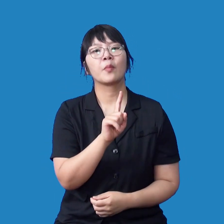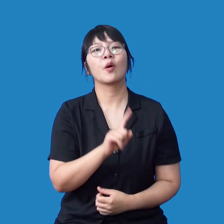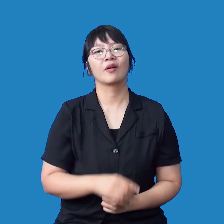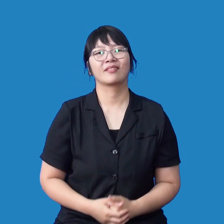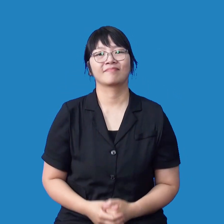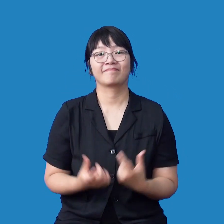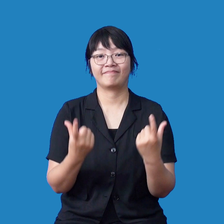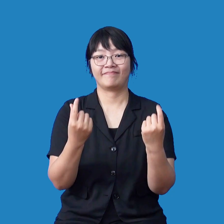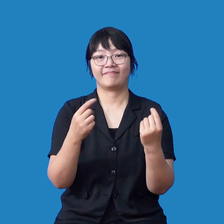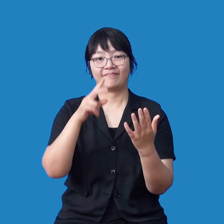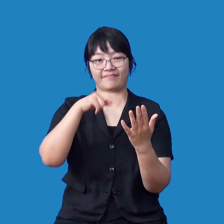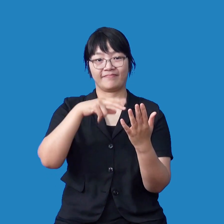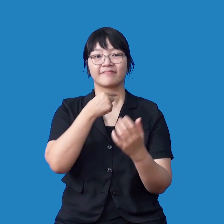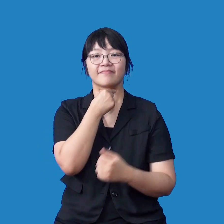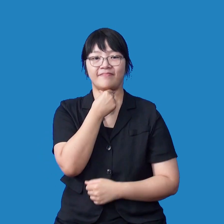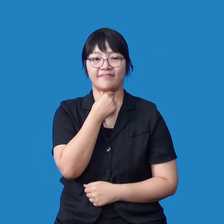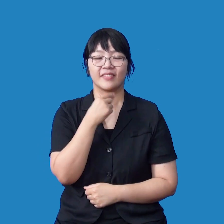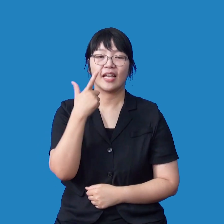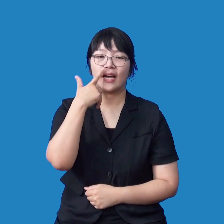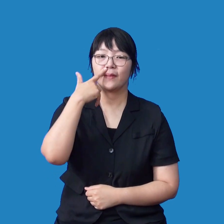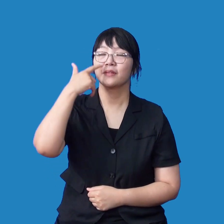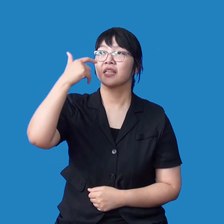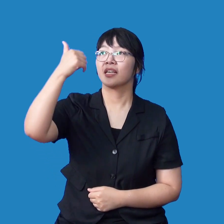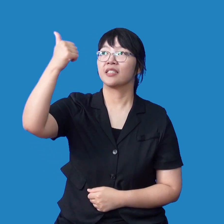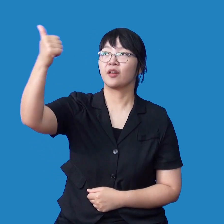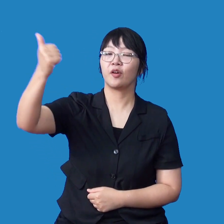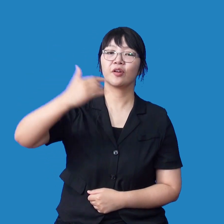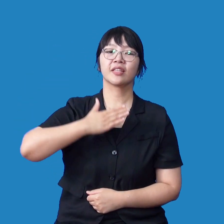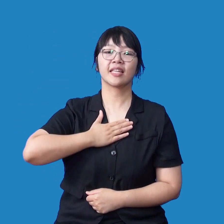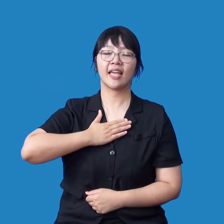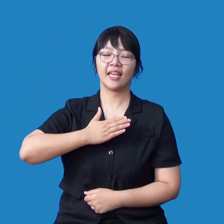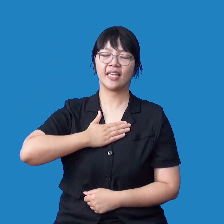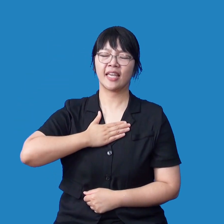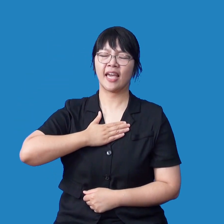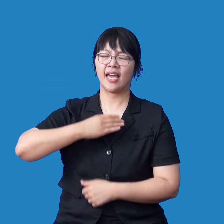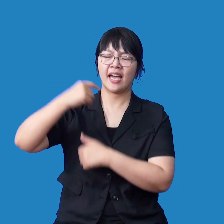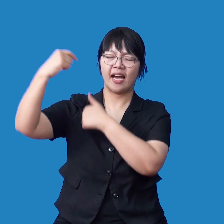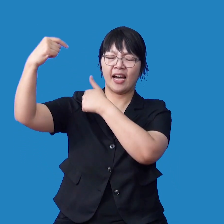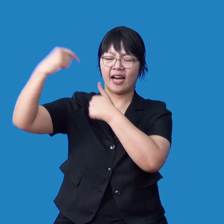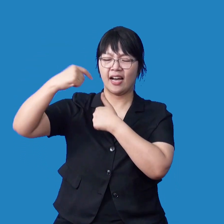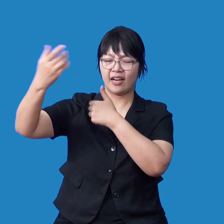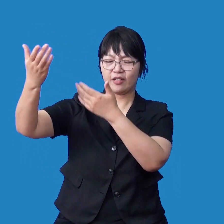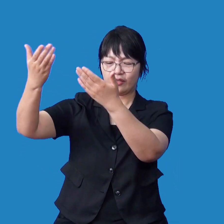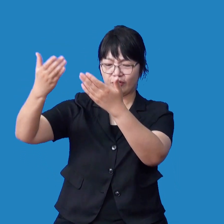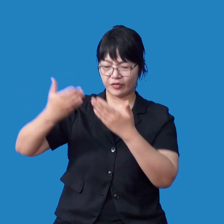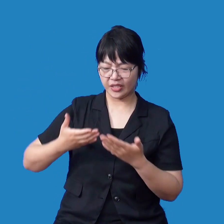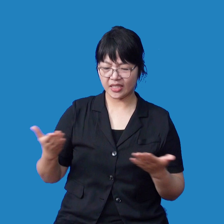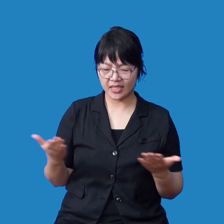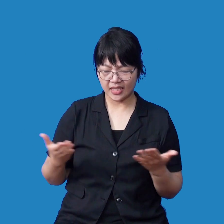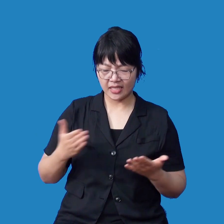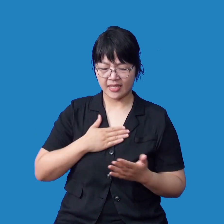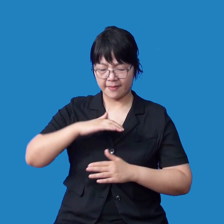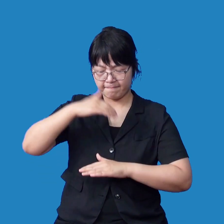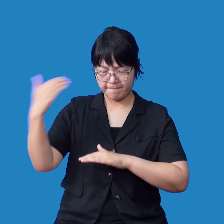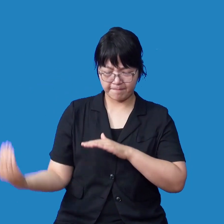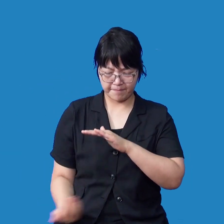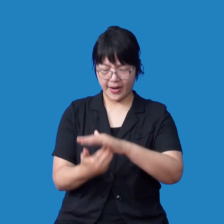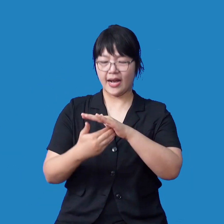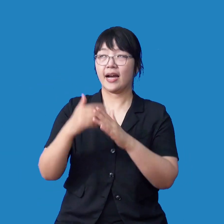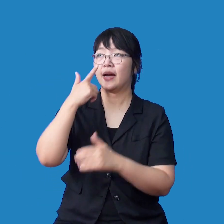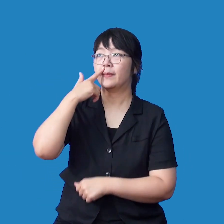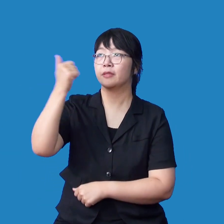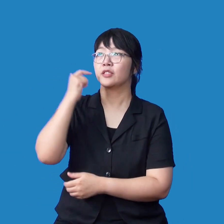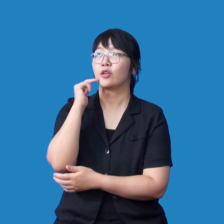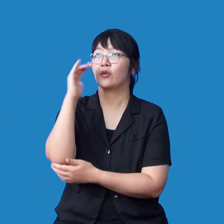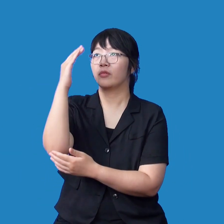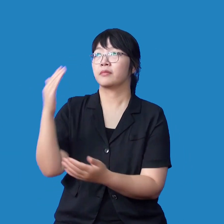자, 우리 같이 읽습니다. 시작. 아버지께서 내게 하라고 주신 일을 내가 이루어 아버지를